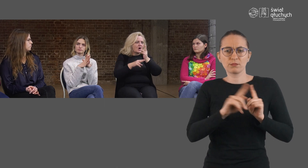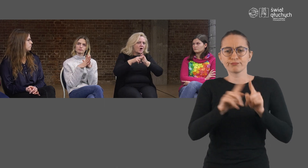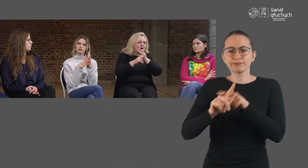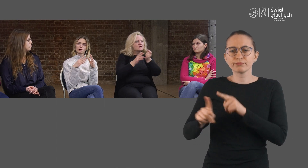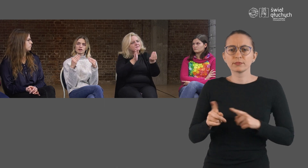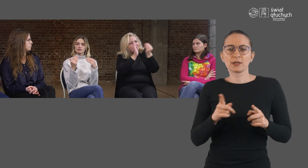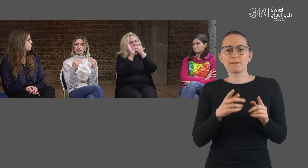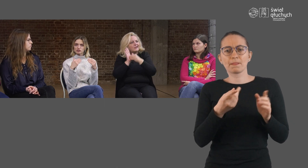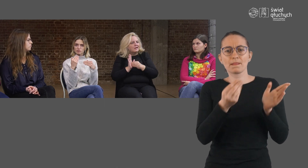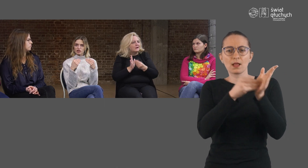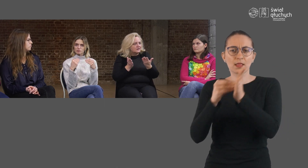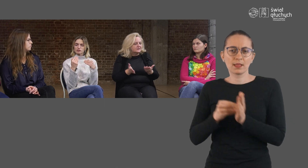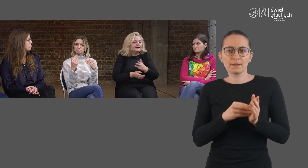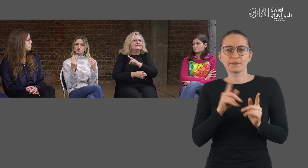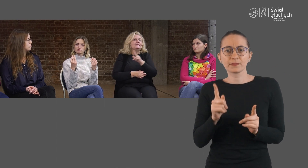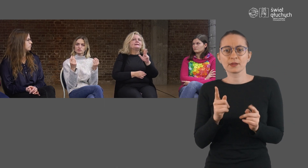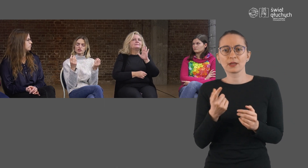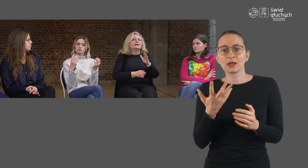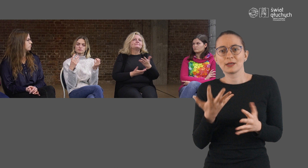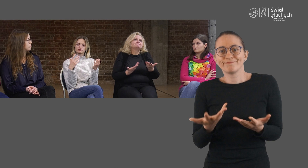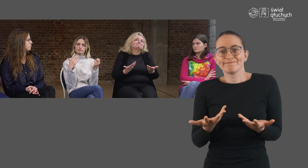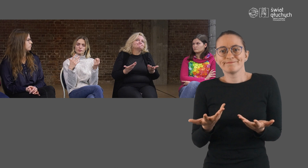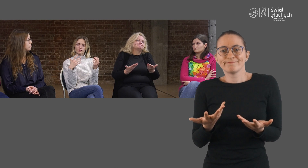chorobami i każdy ma jakby poziom